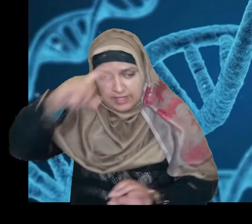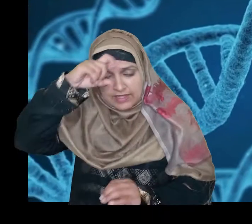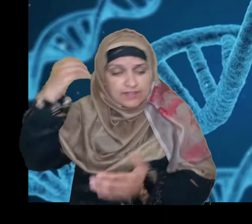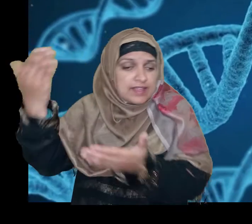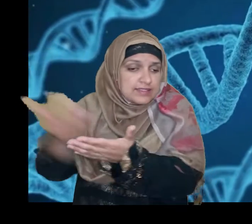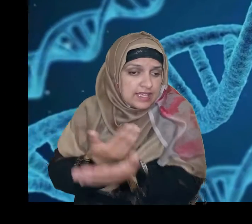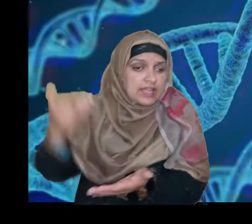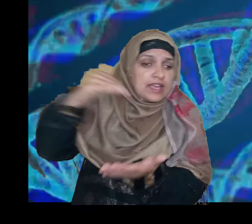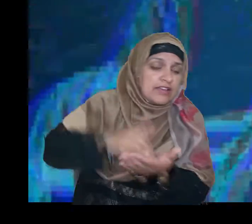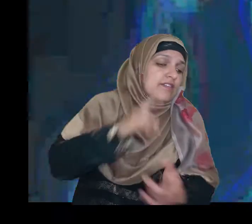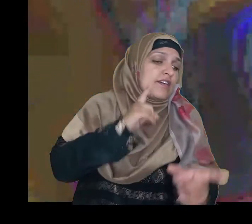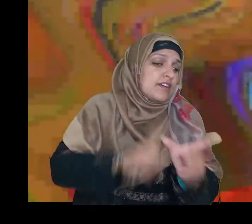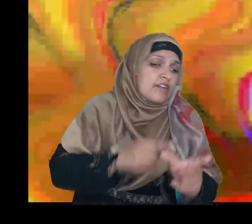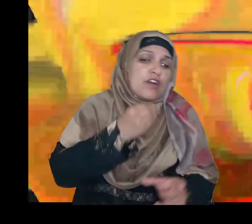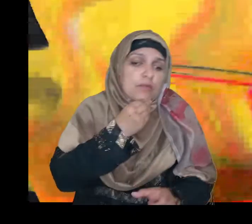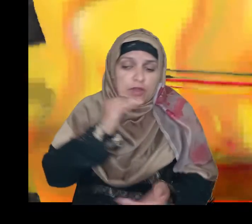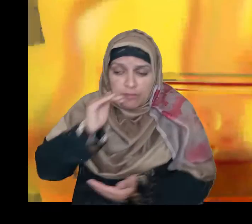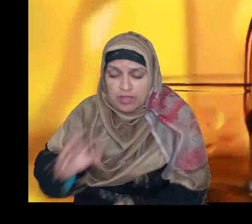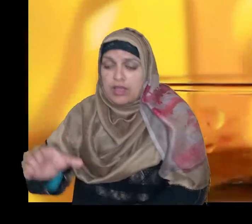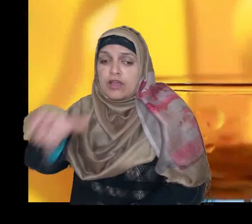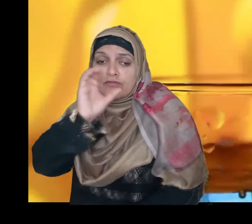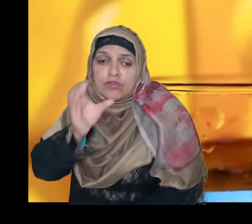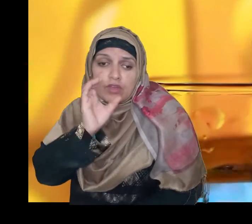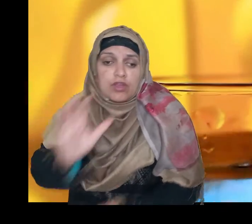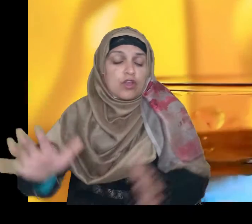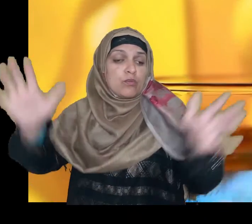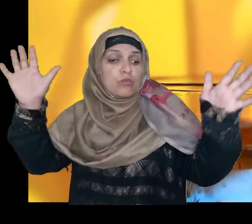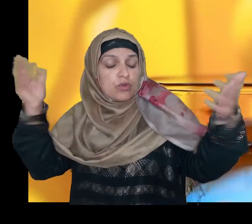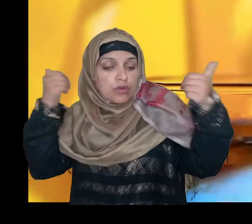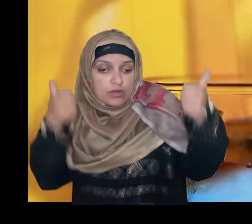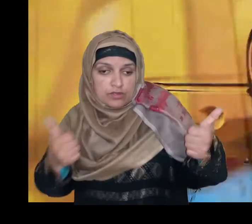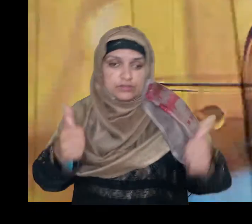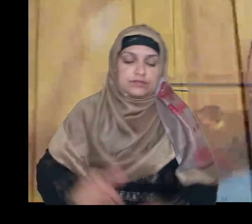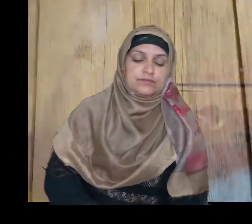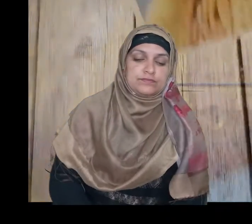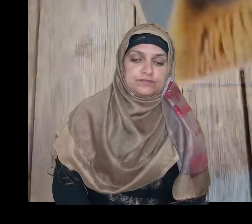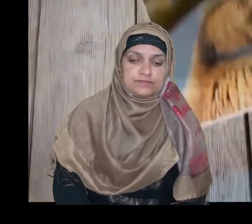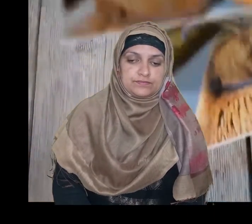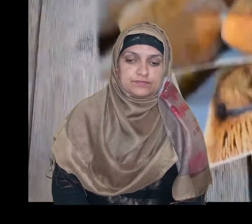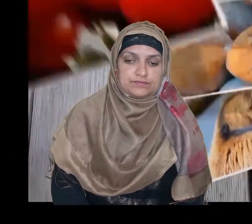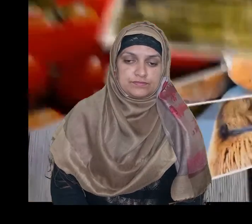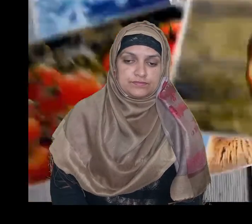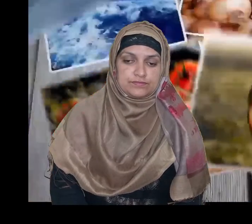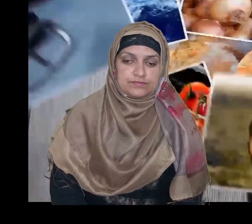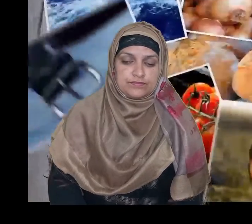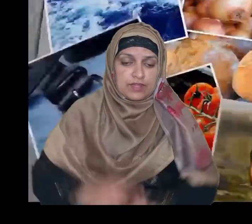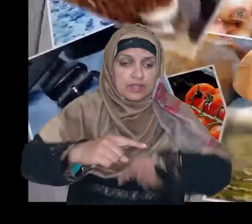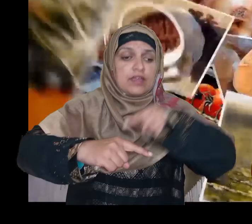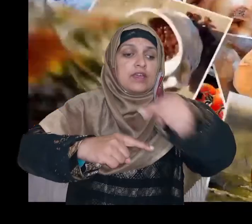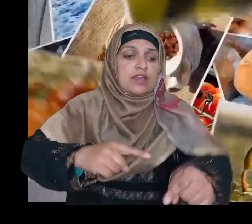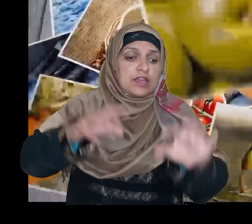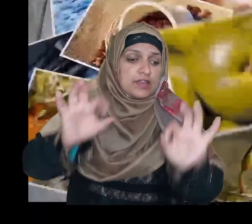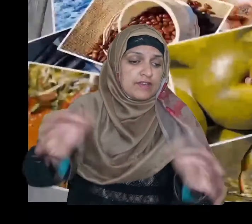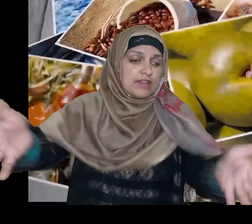ही हर उम्र के फ़र्द के लिए ज़रूरी है कि वो पानी के इस्तेमाल की मकदार को ज़्यादा से ज़्यादा कर ले और इसके अलावा